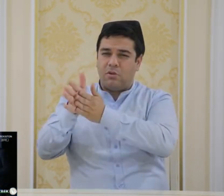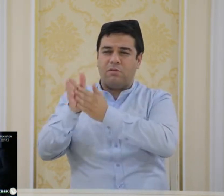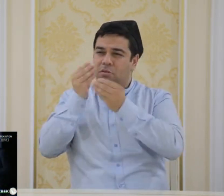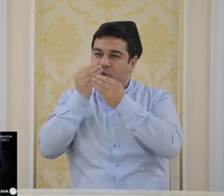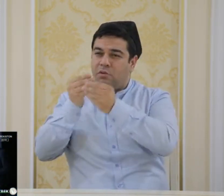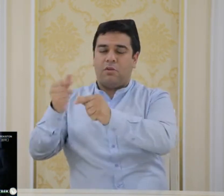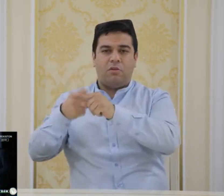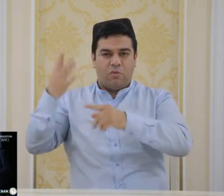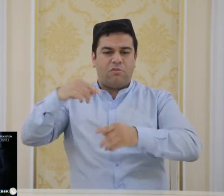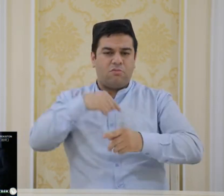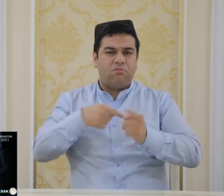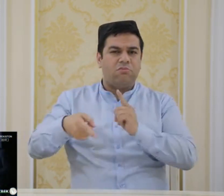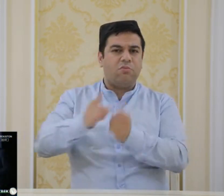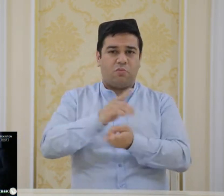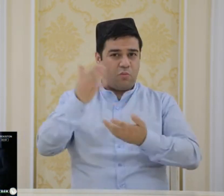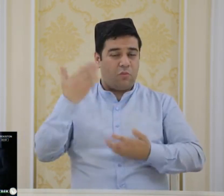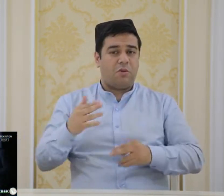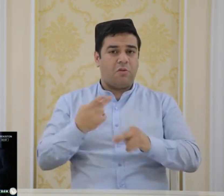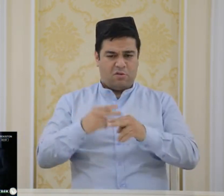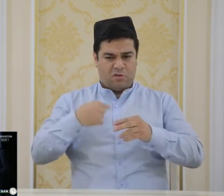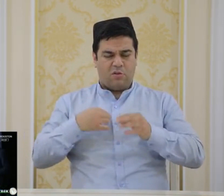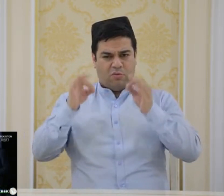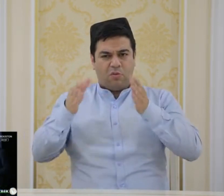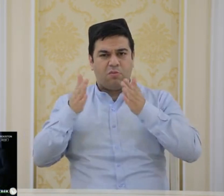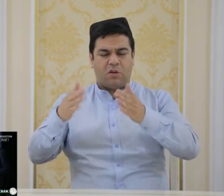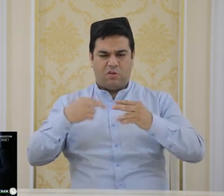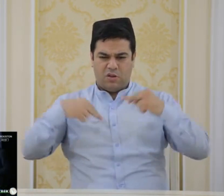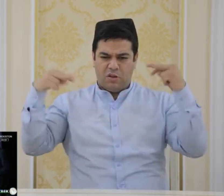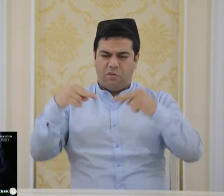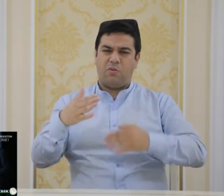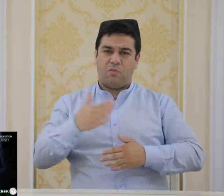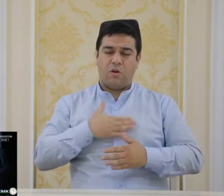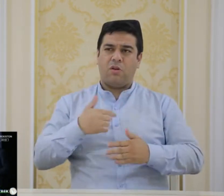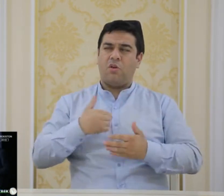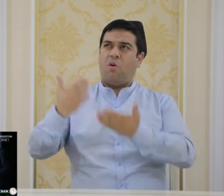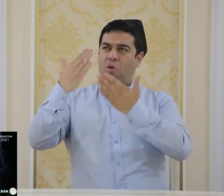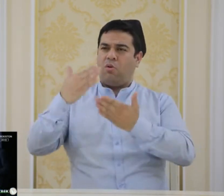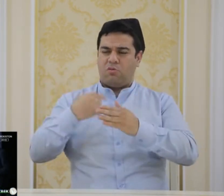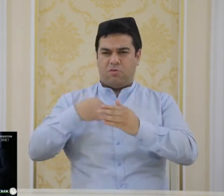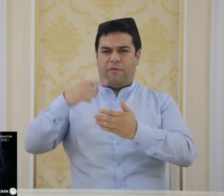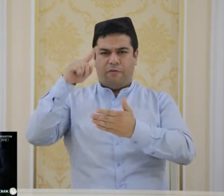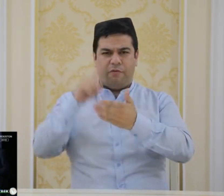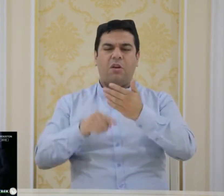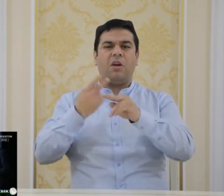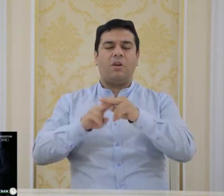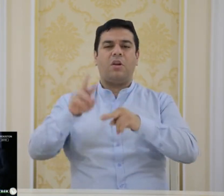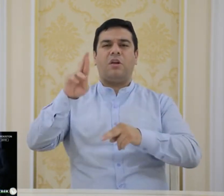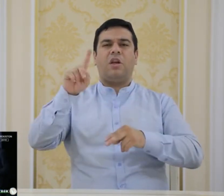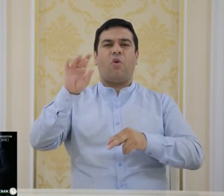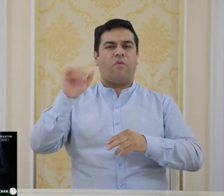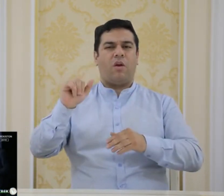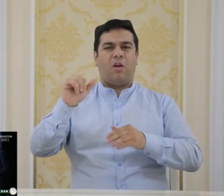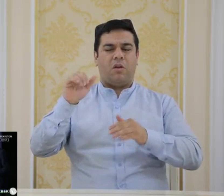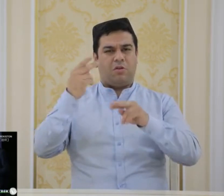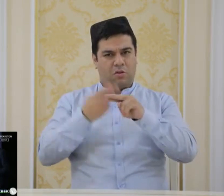yo'ldaman. Men bu yo'ldan chiqmayman. Men haqiqiy Allohni tanidim. Bu Yahova Allohning